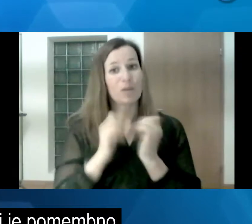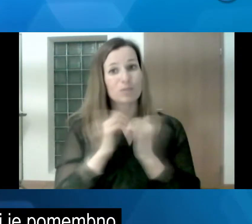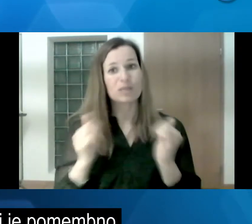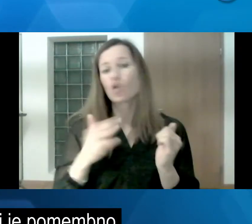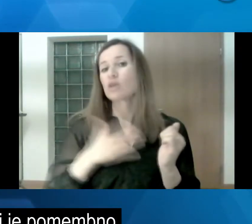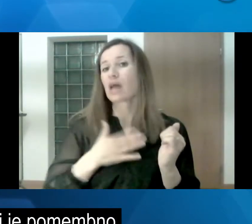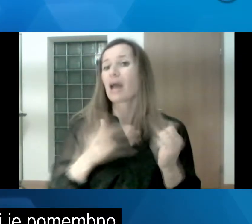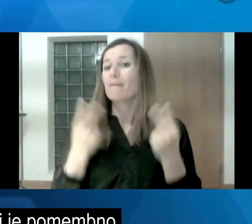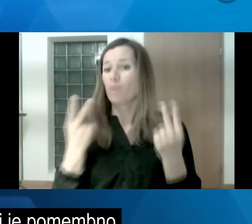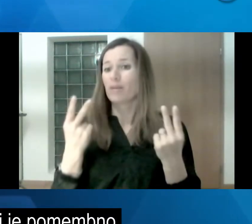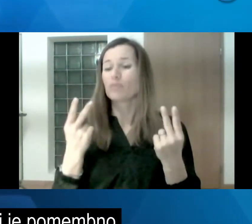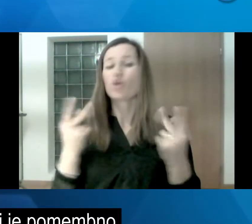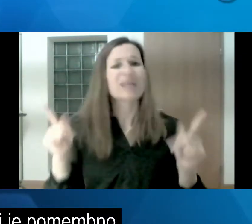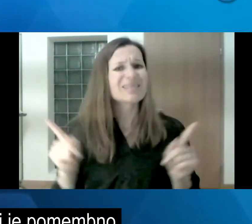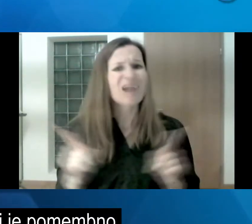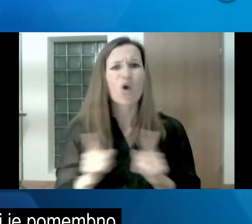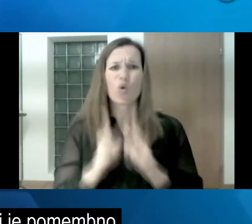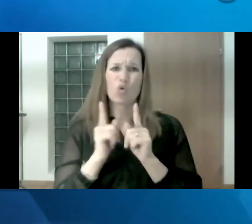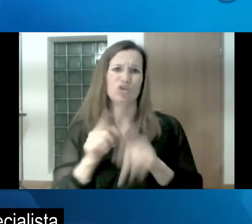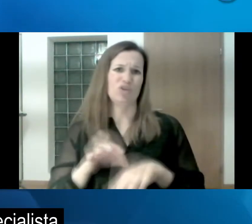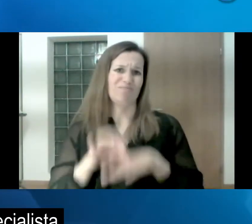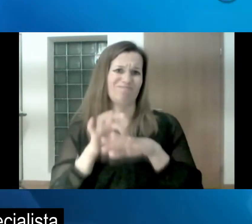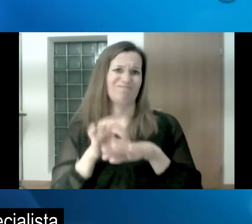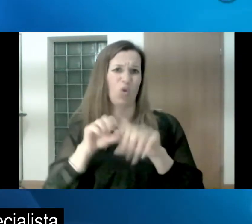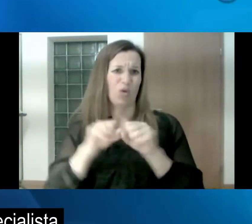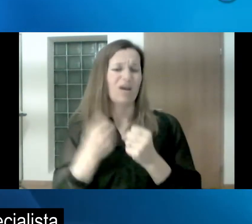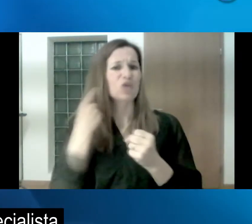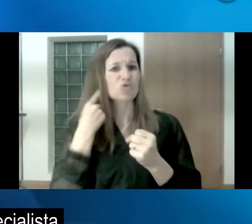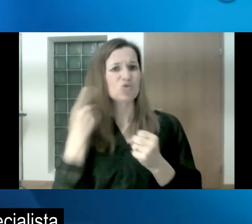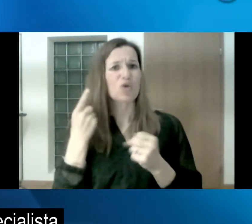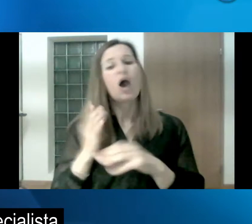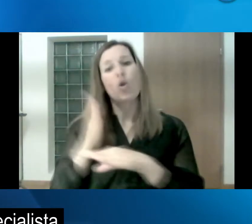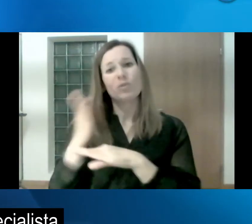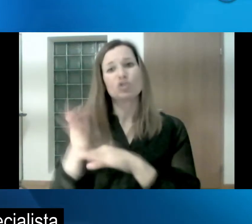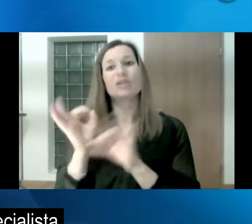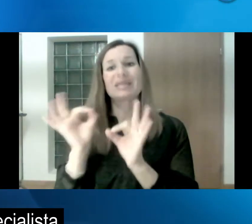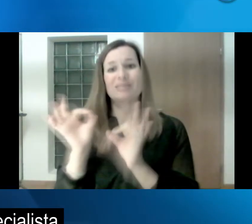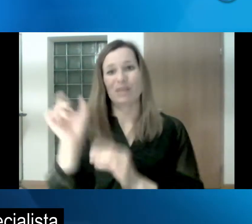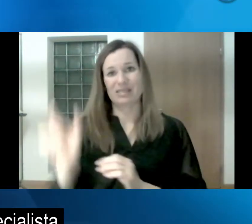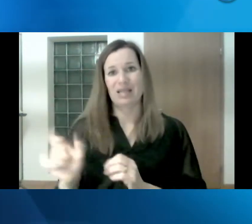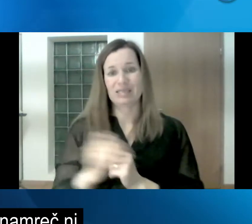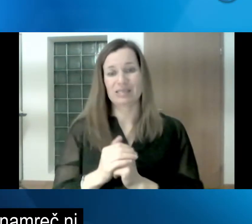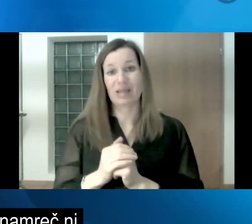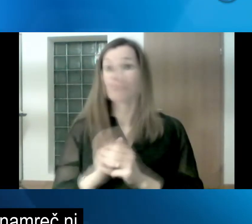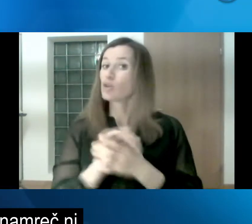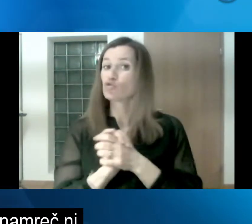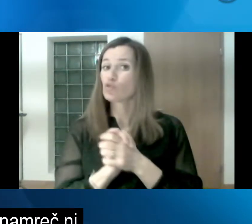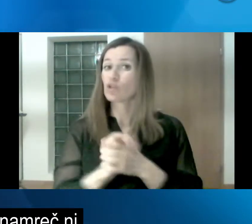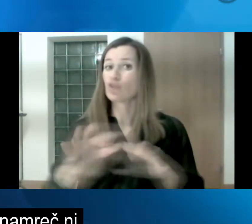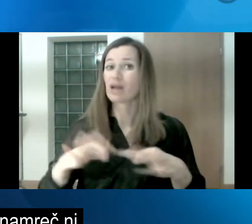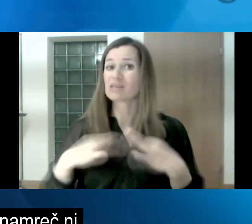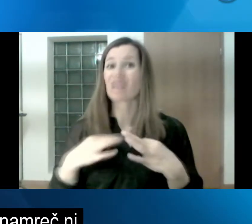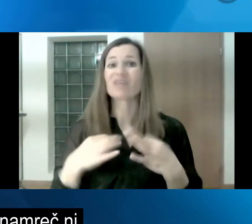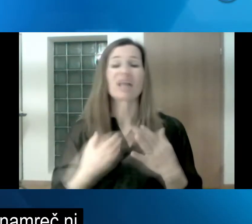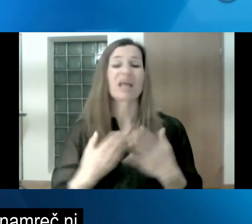je pomembno, da takoj, ko zaznate okvaro sluha, obiščete specialista. Čudežnega zdravila za naglušnost namreč